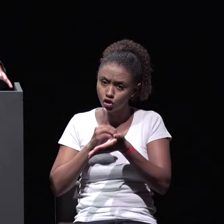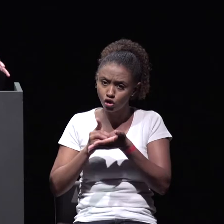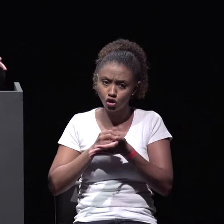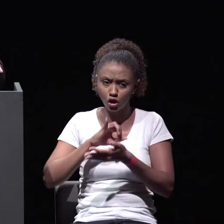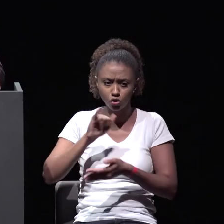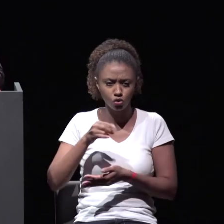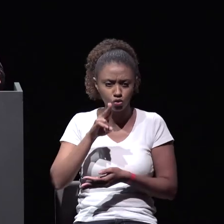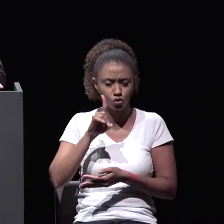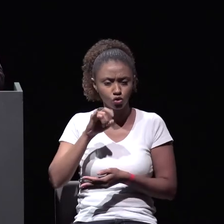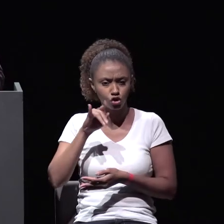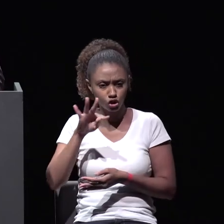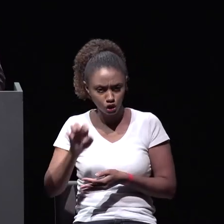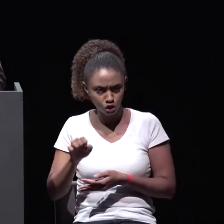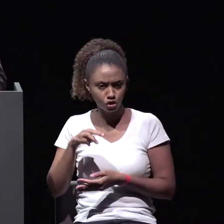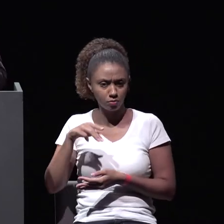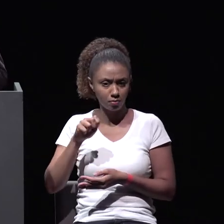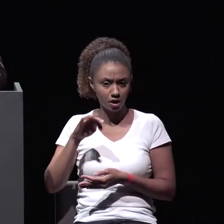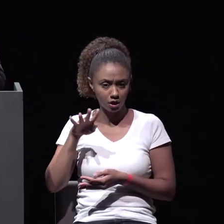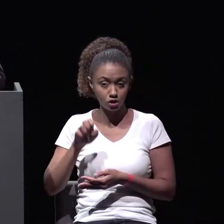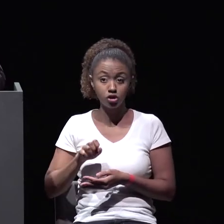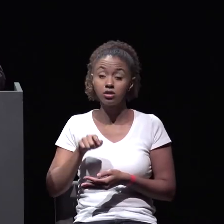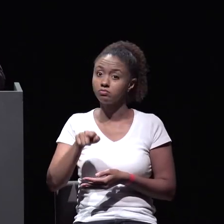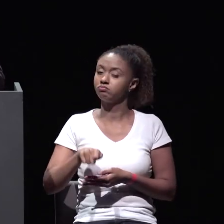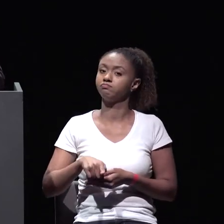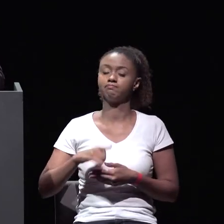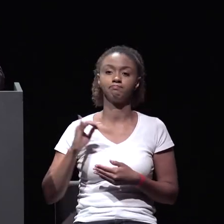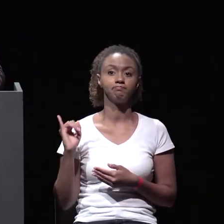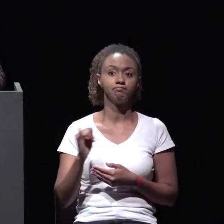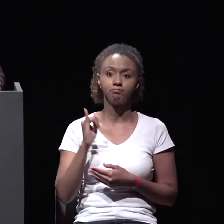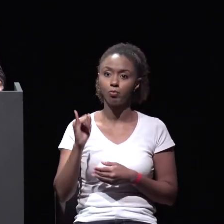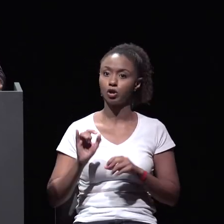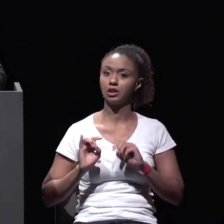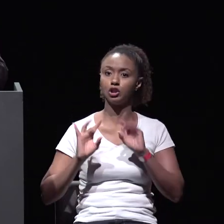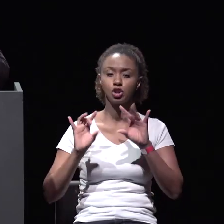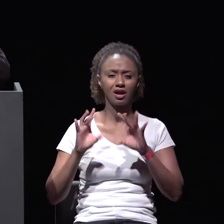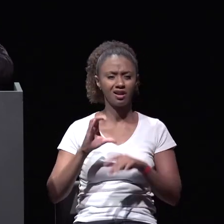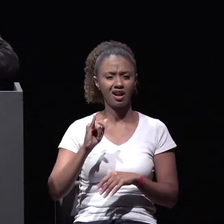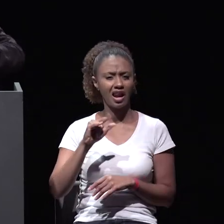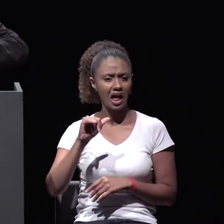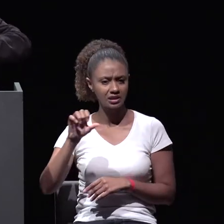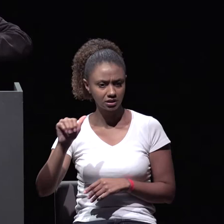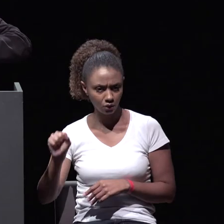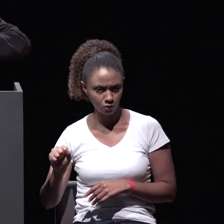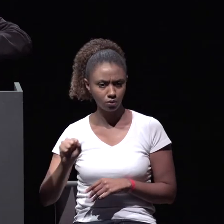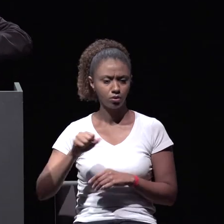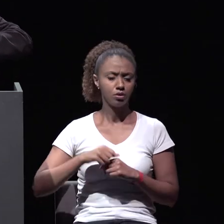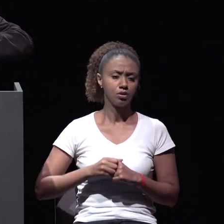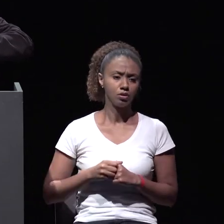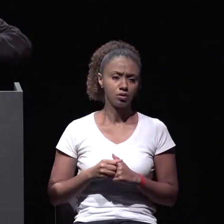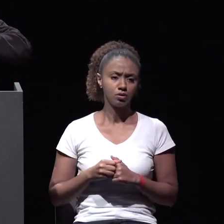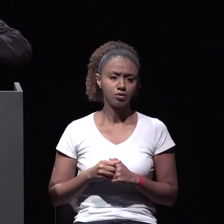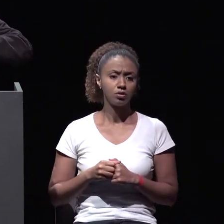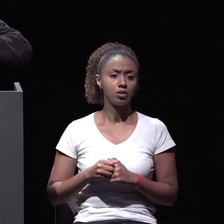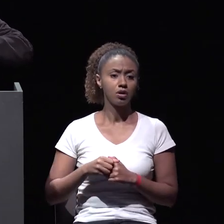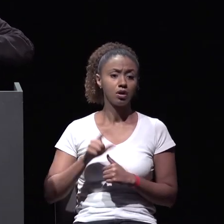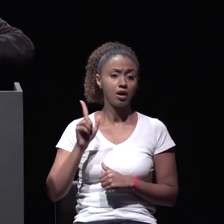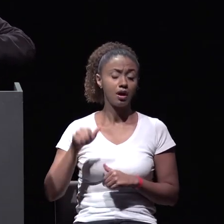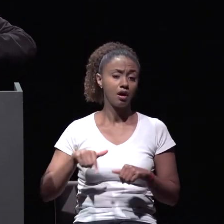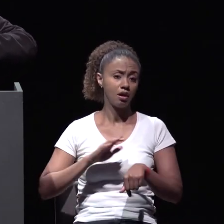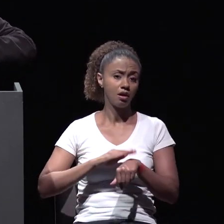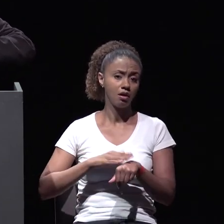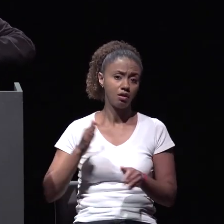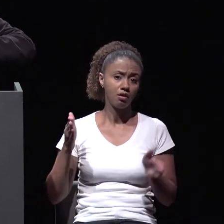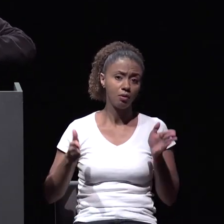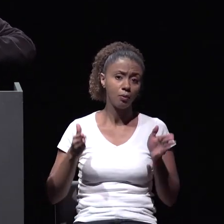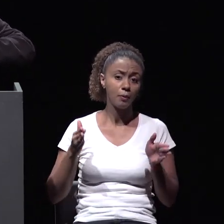clássica dentro da nossa literatura e também outro grande prazer de estudar o o século 18 é um período coberto